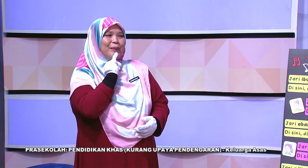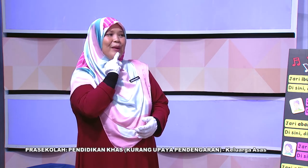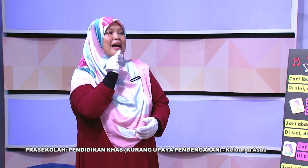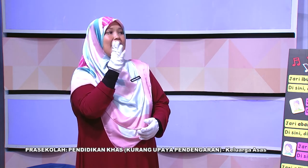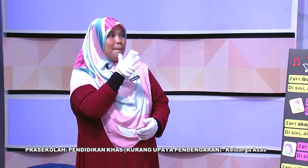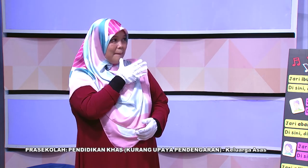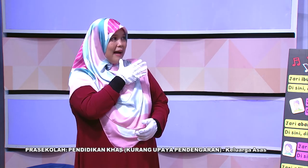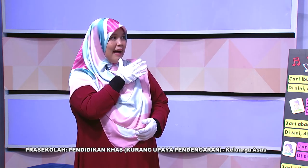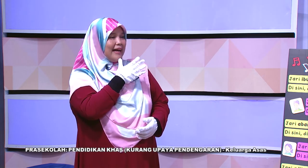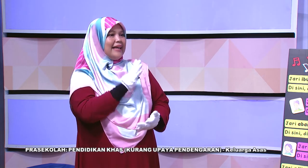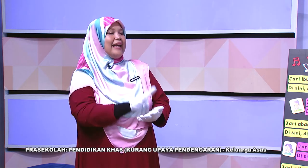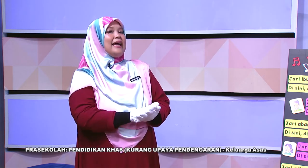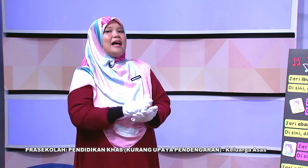ama Aceh